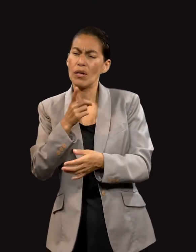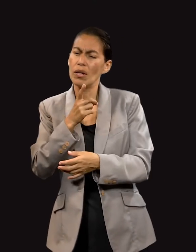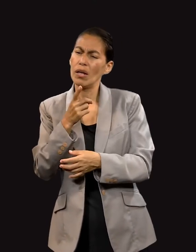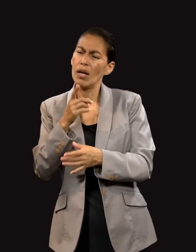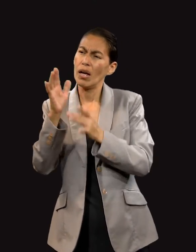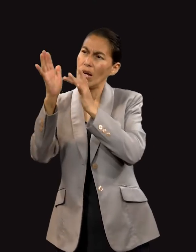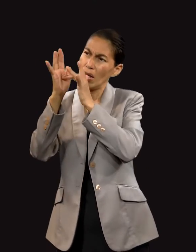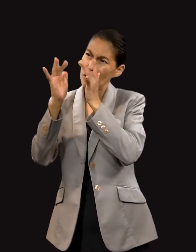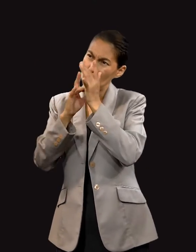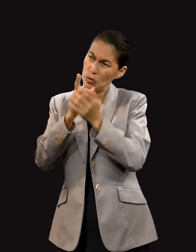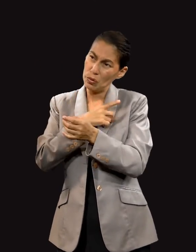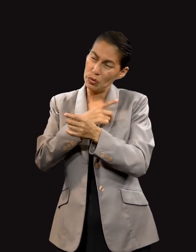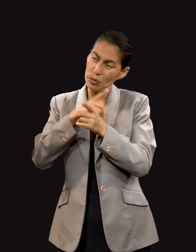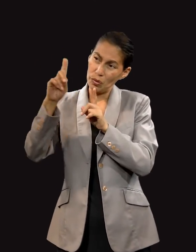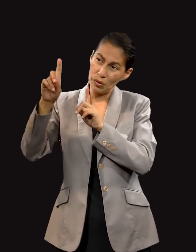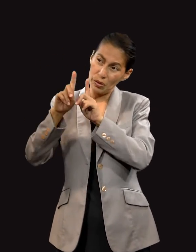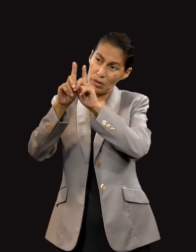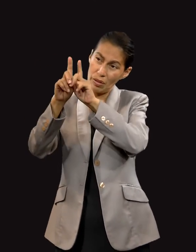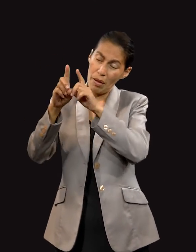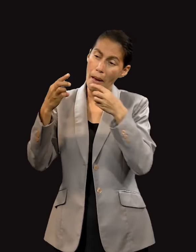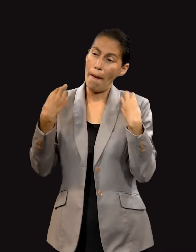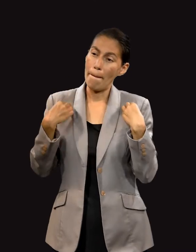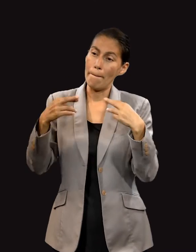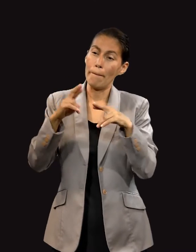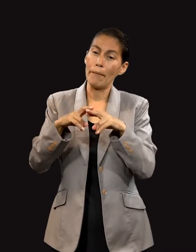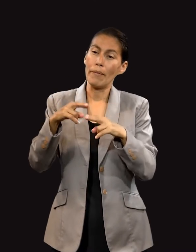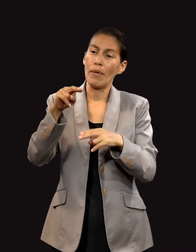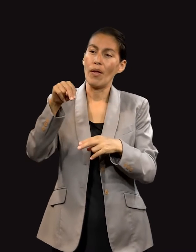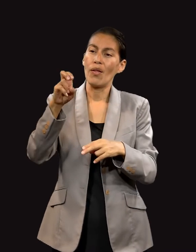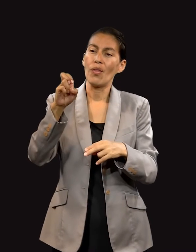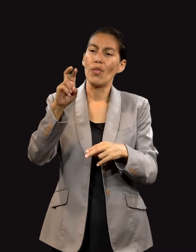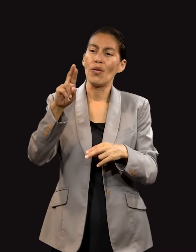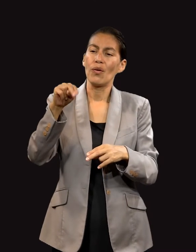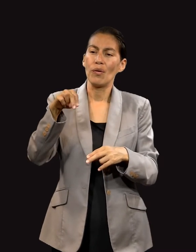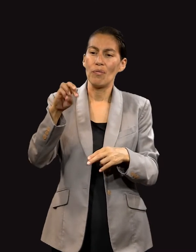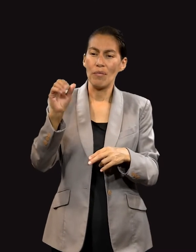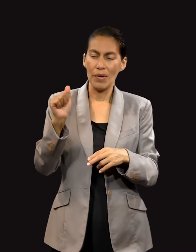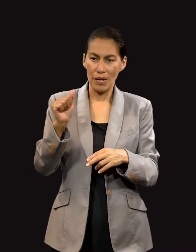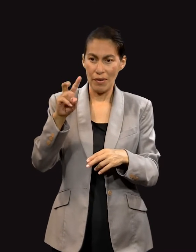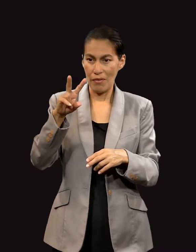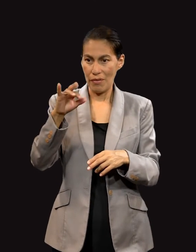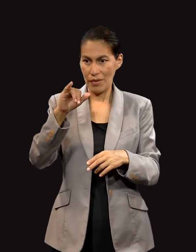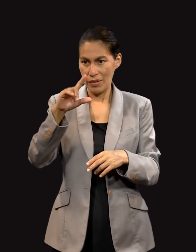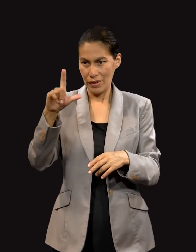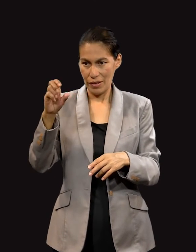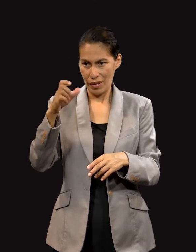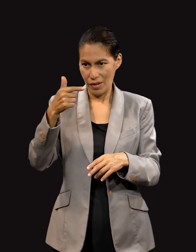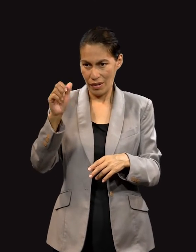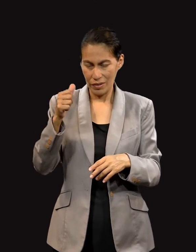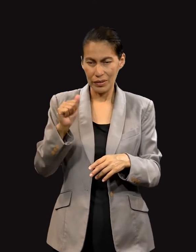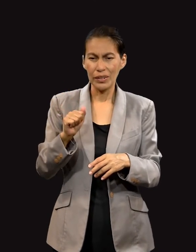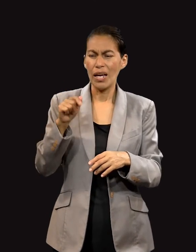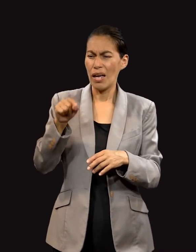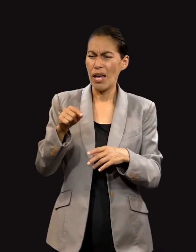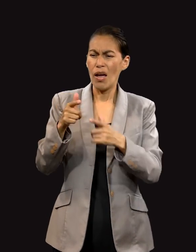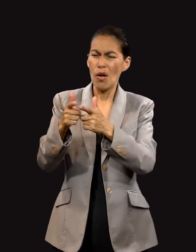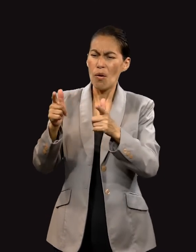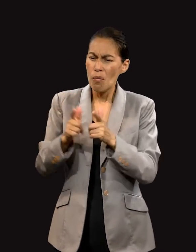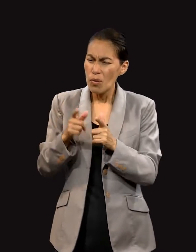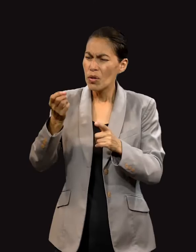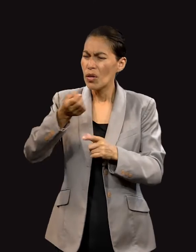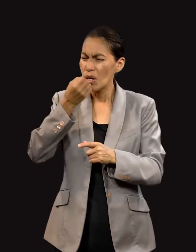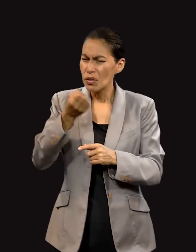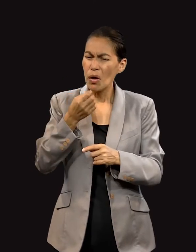A Solas con Jesús que inició la maestra Norma Villegas, de ahí se hicieron varios grupos de oración.